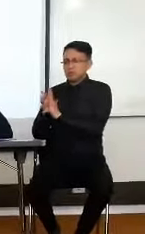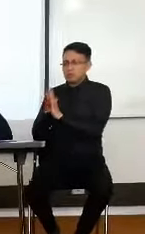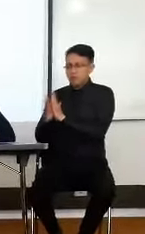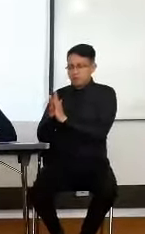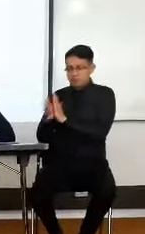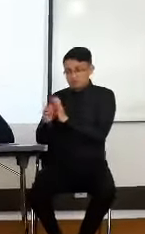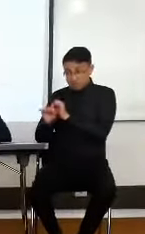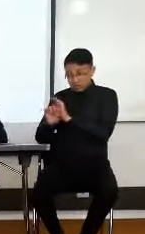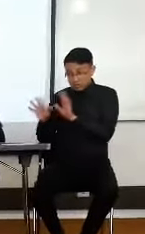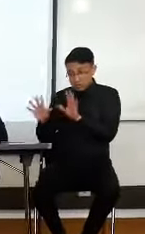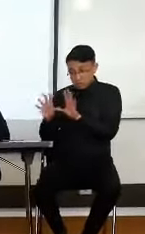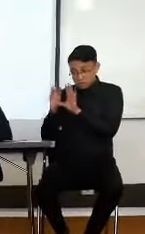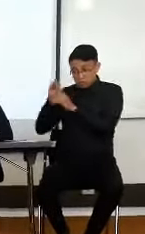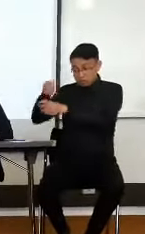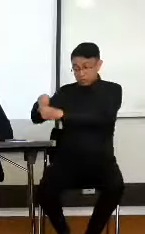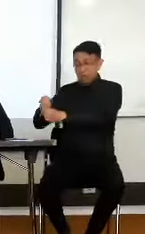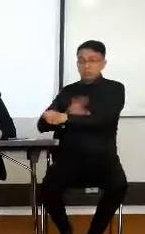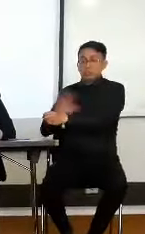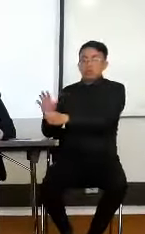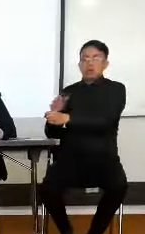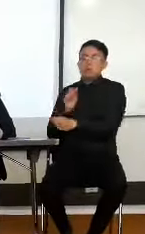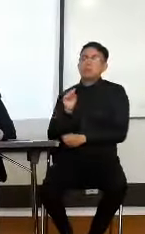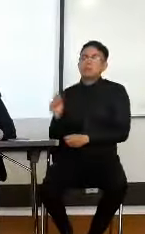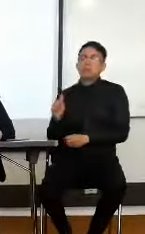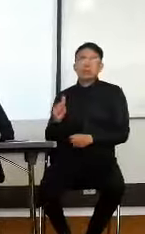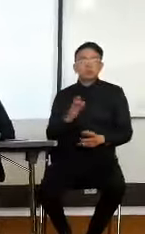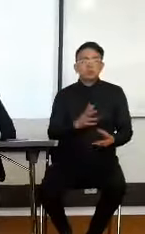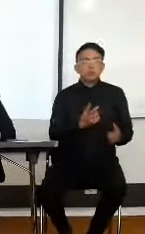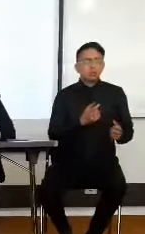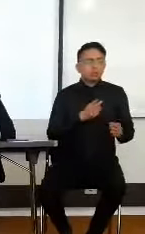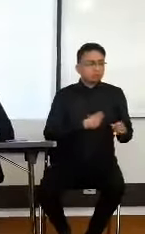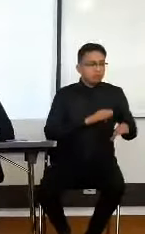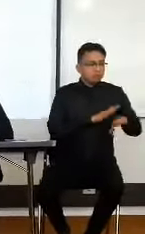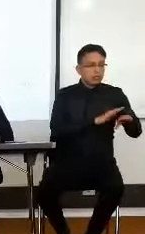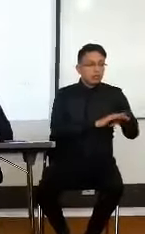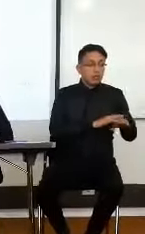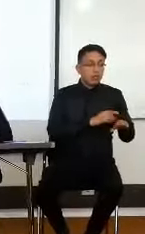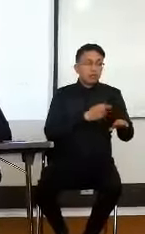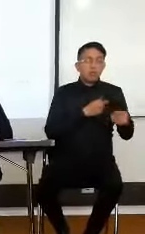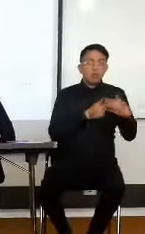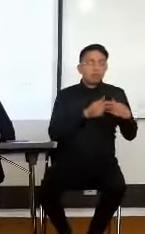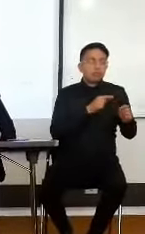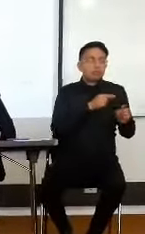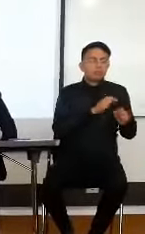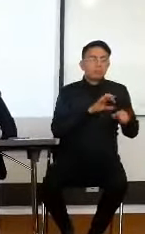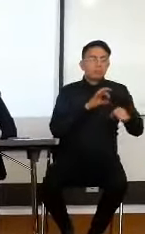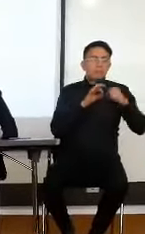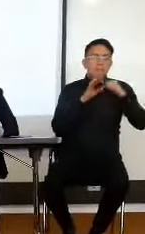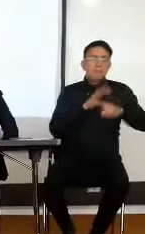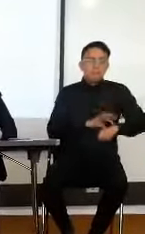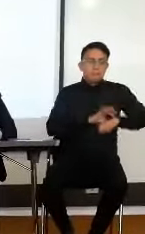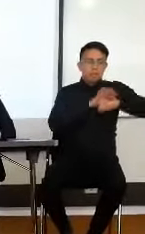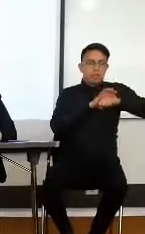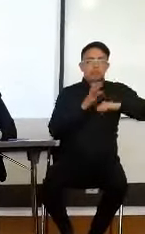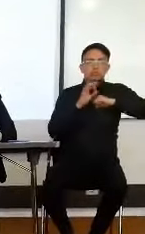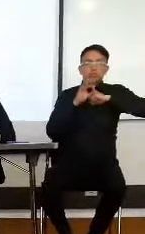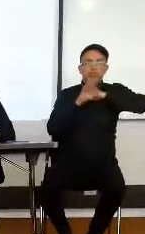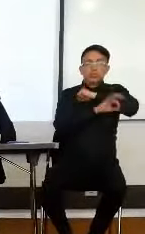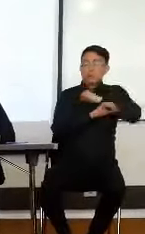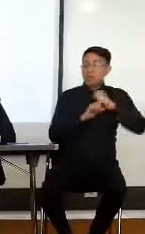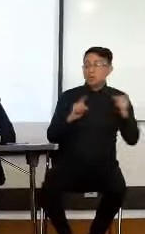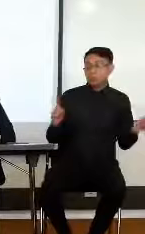la información, y es tarea mía como profesional que voy a asesorar, sea médico, sea psicólogo en nuestra organización, buscar las formas y las herramientas